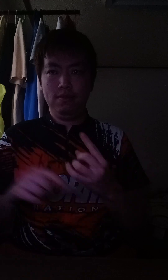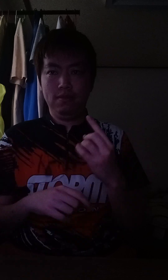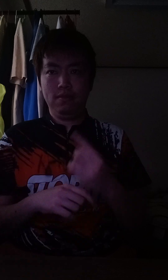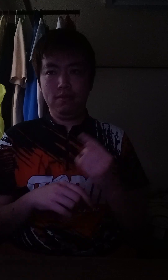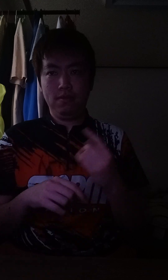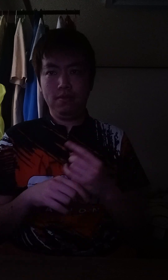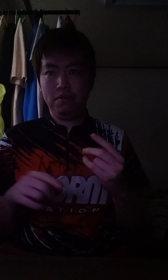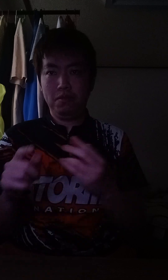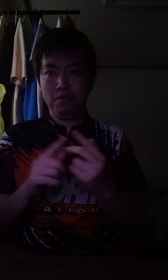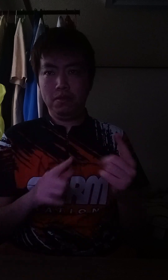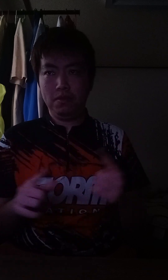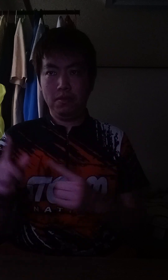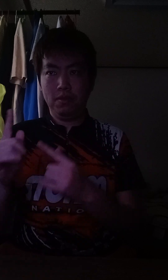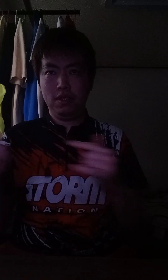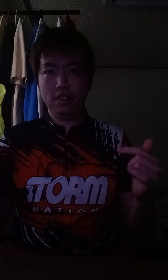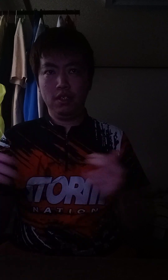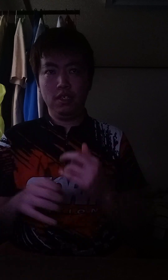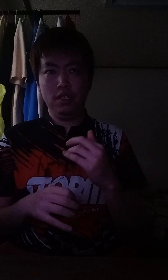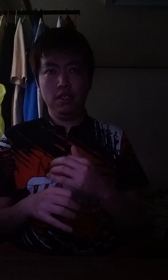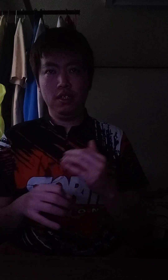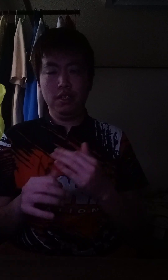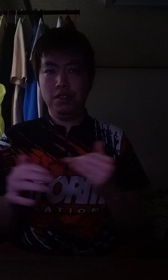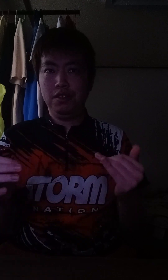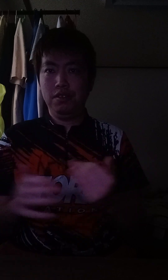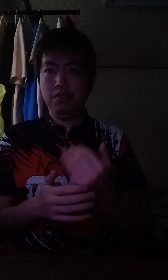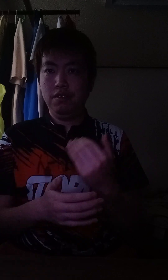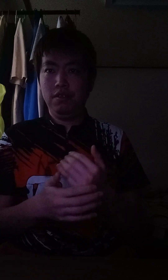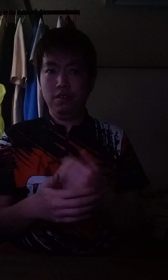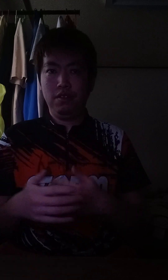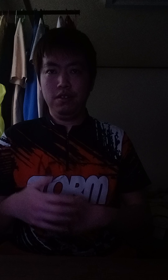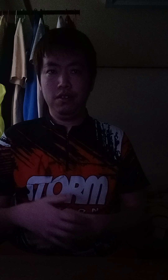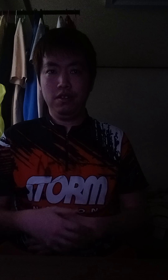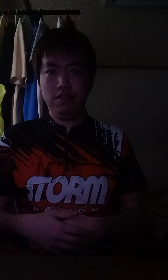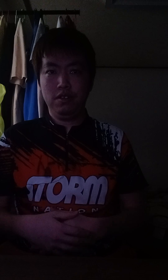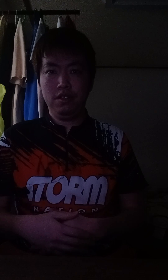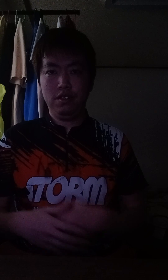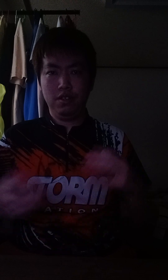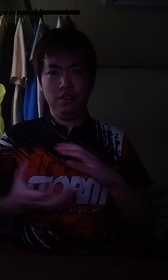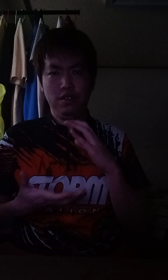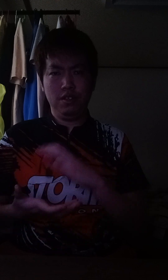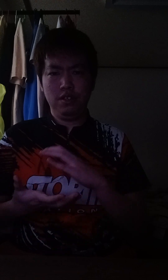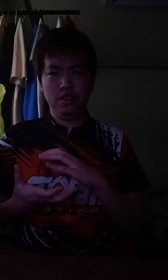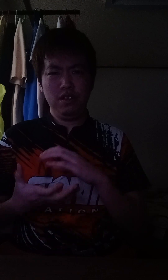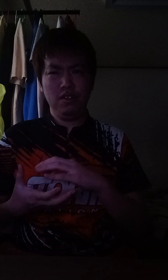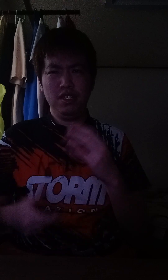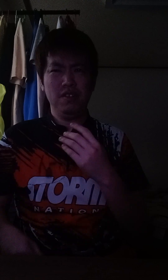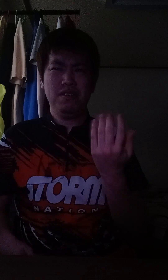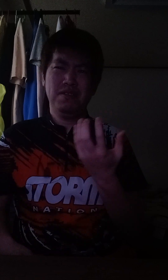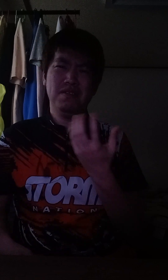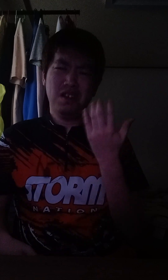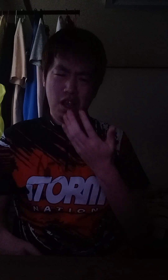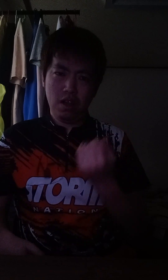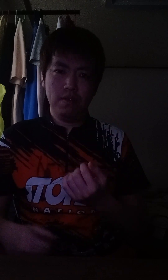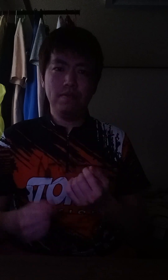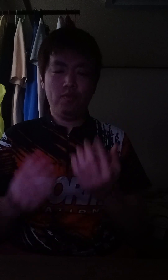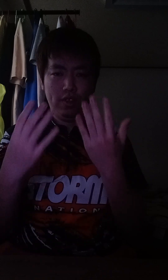가슴 깊이 남아있는데요. 깨끗이 이제 없어질 거야, 그치? 승현이 심장 수술했던 거 많이 힘들었었지? 네.